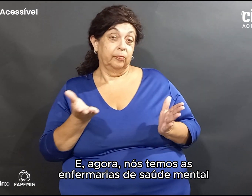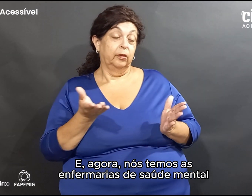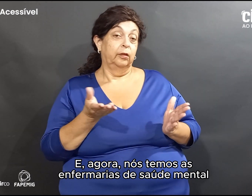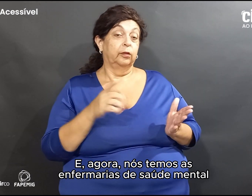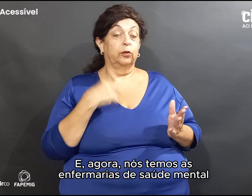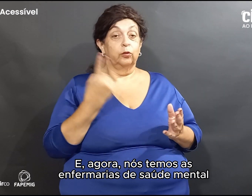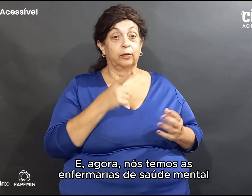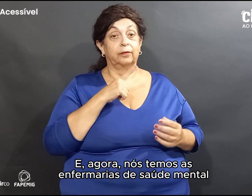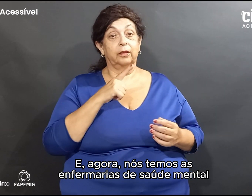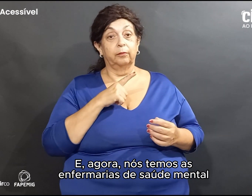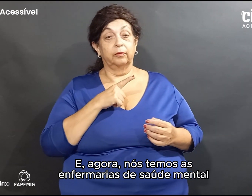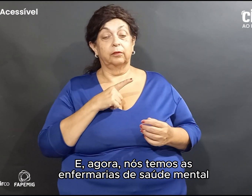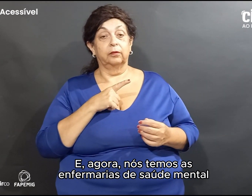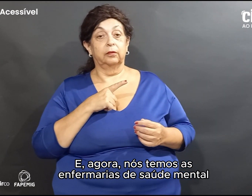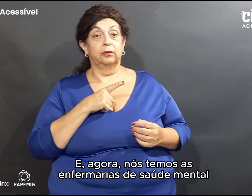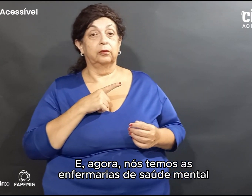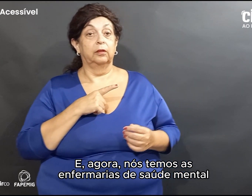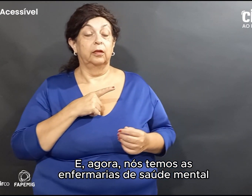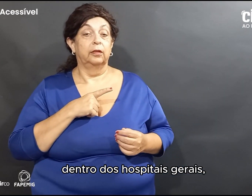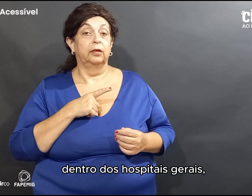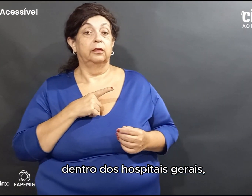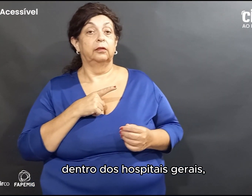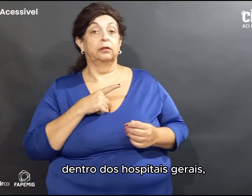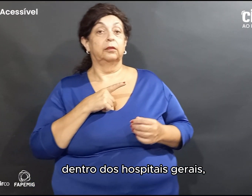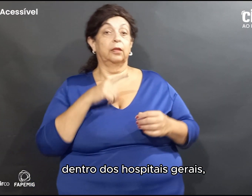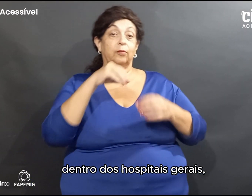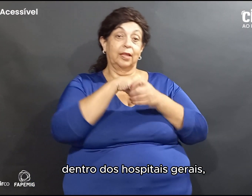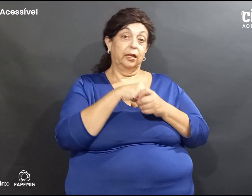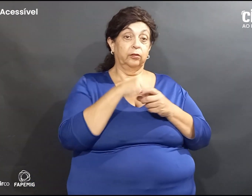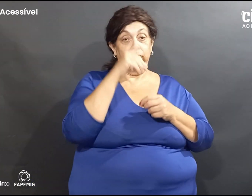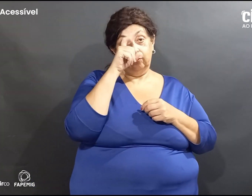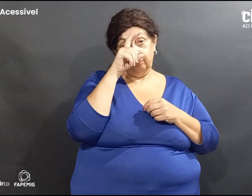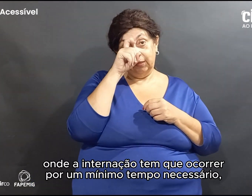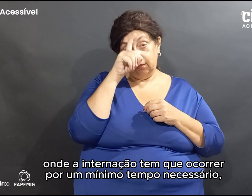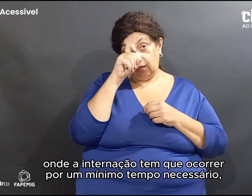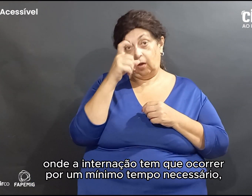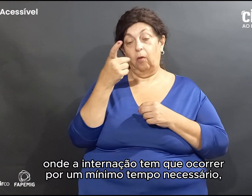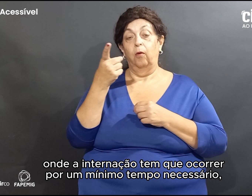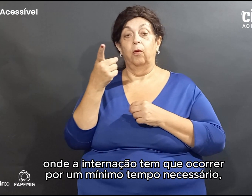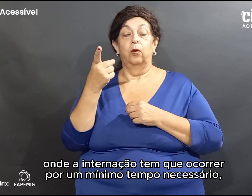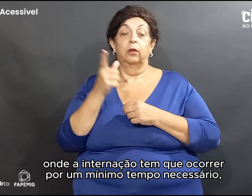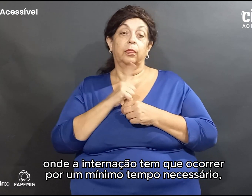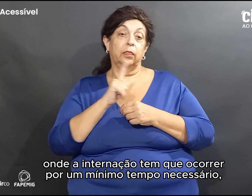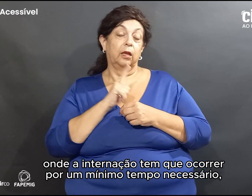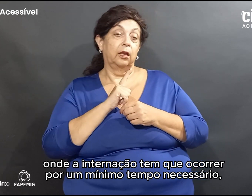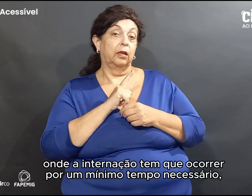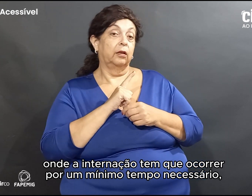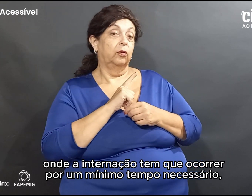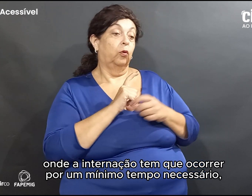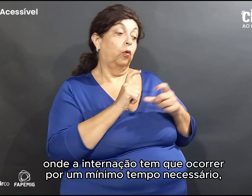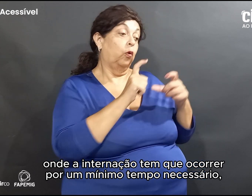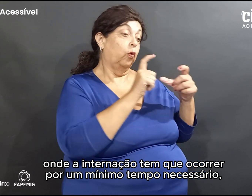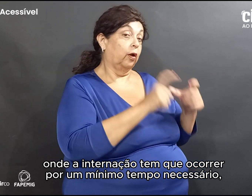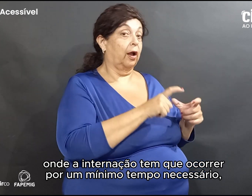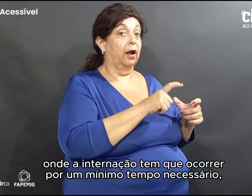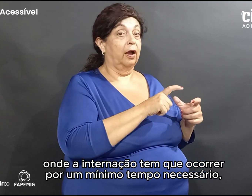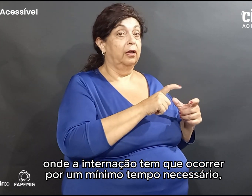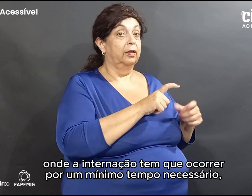né, as enfermarias de saúde mental dentro dos hospitais gerais, onde a internação ela tem que ocorrer por um mínimo tempo necessário só